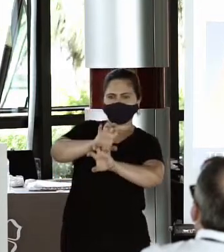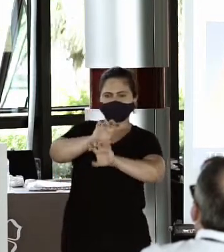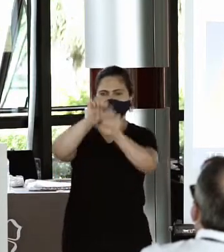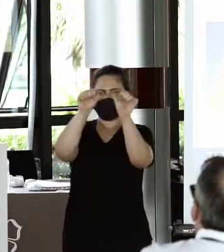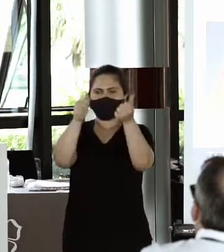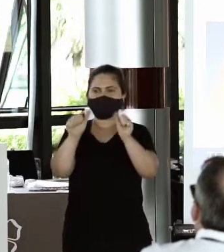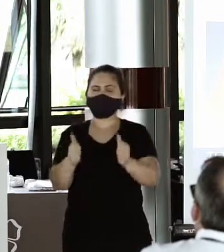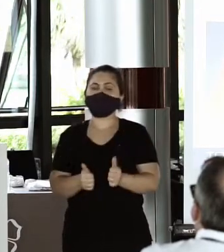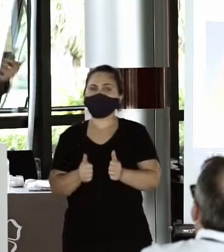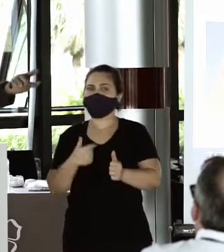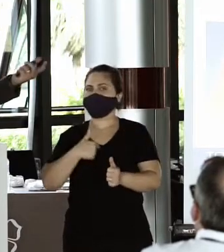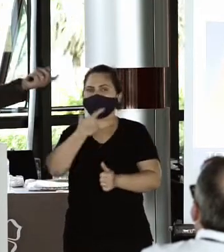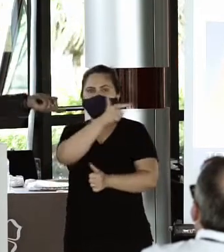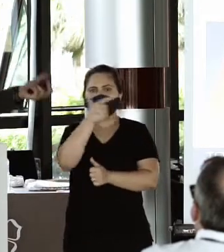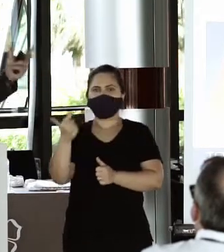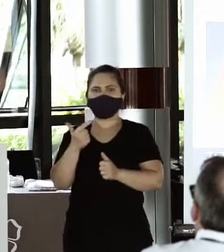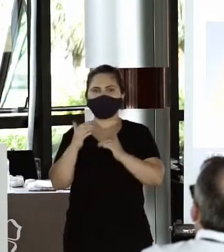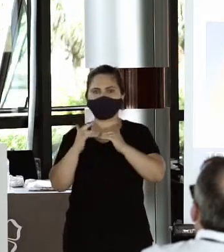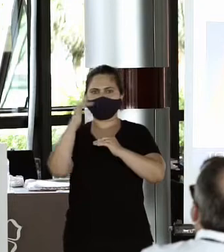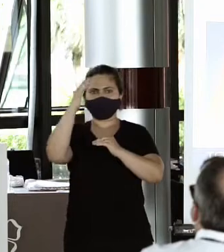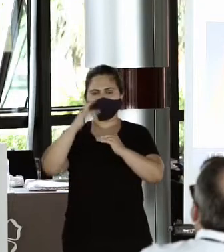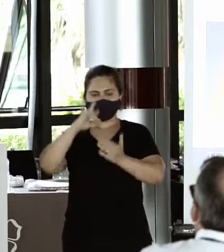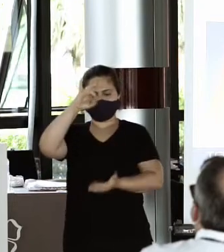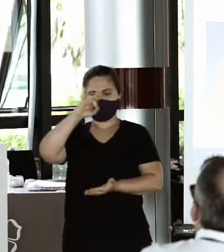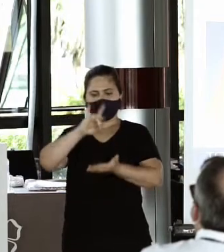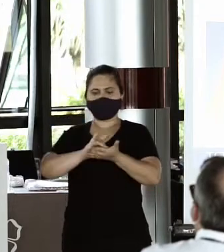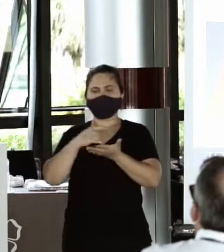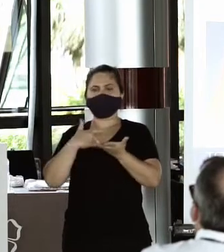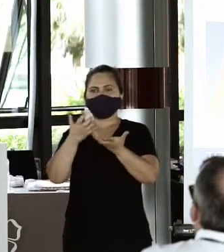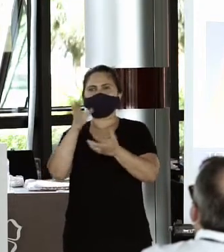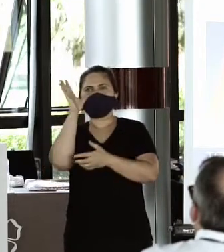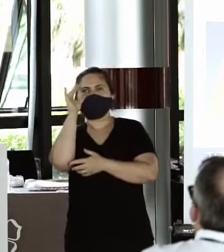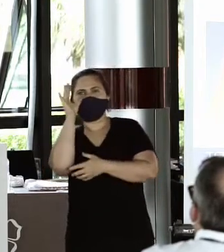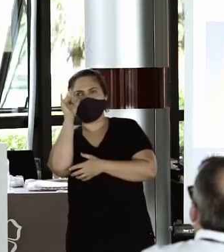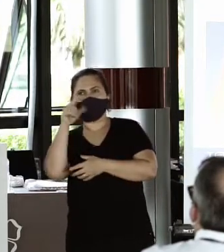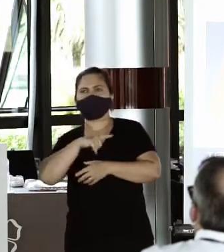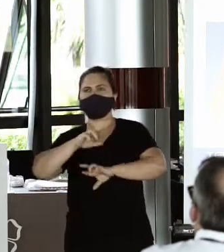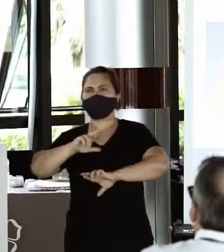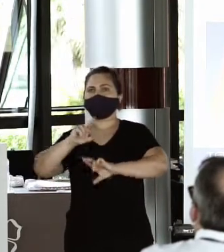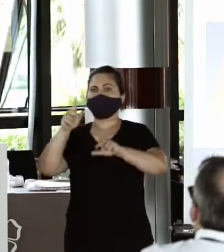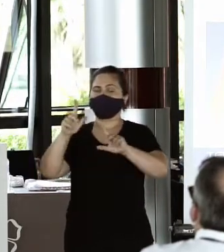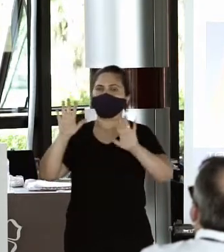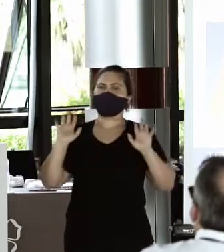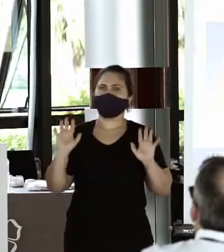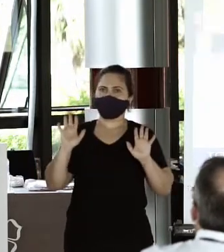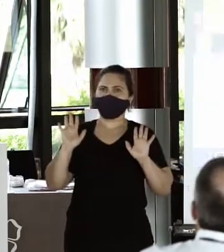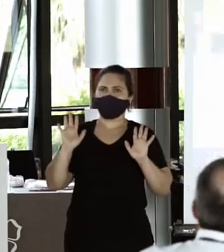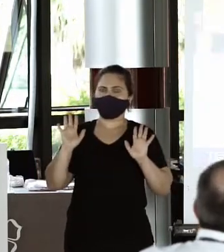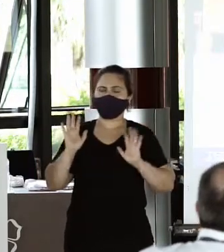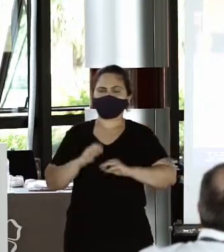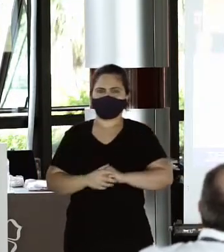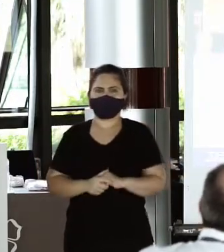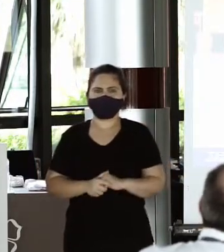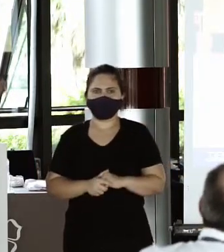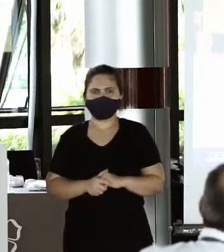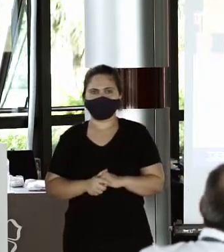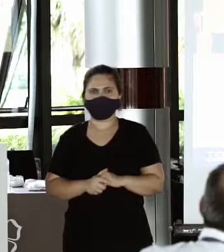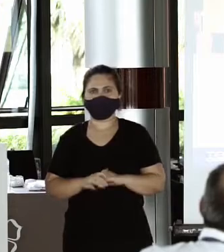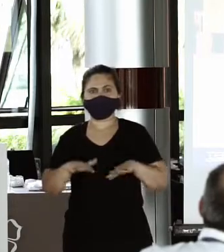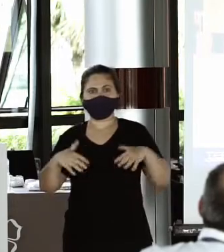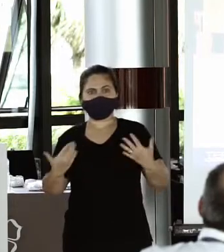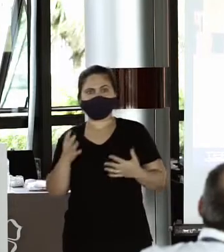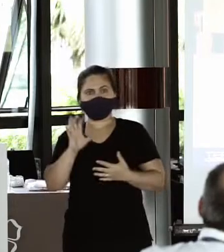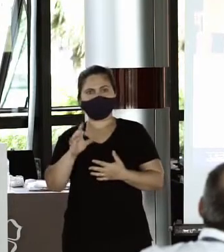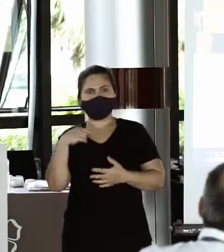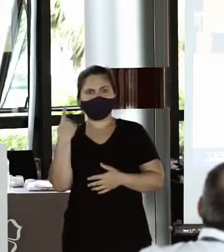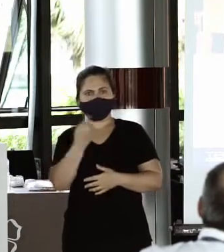ou seja, eu não tenho as temperaturas reais daquilo que eu estou observando, eu tenho temperaturas diferenciadas, ok? E isso a